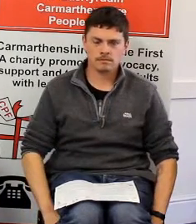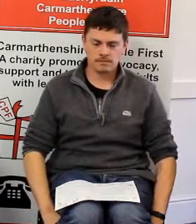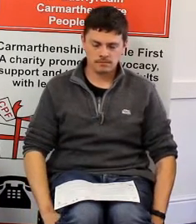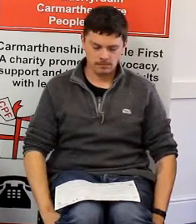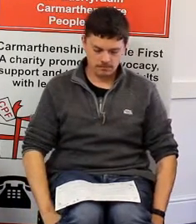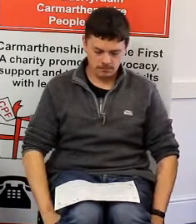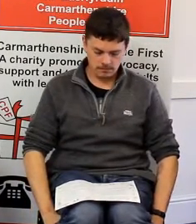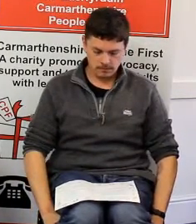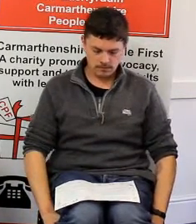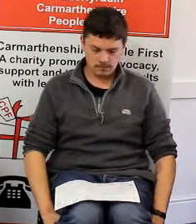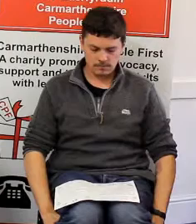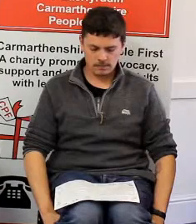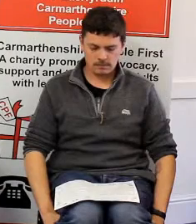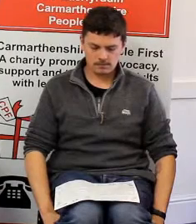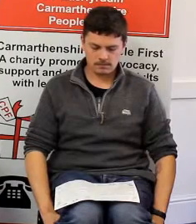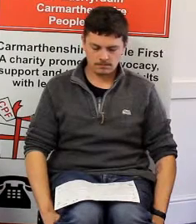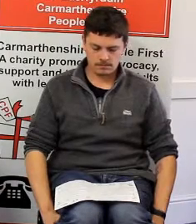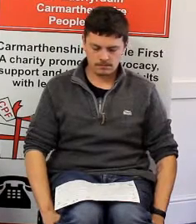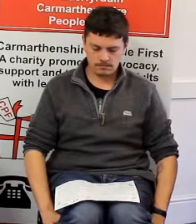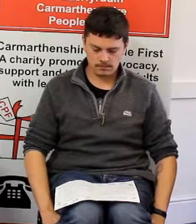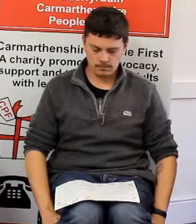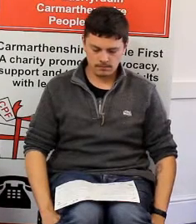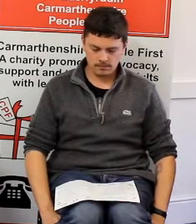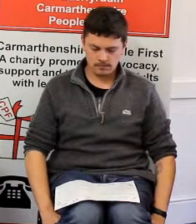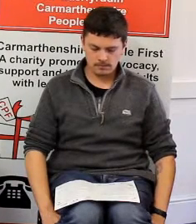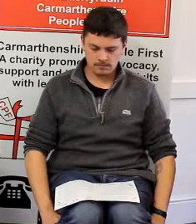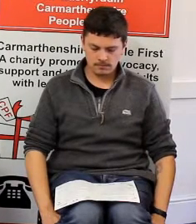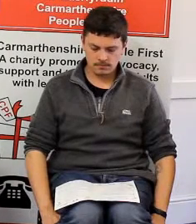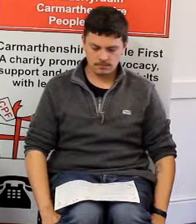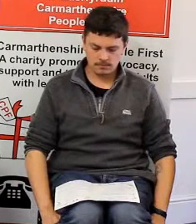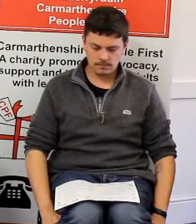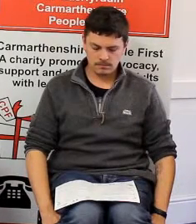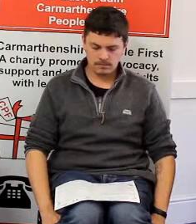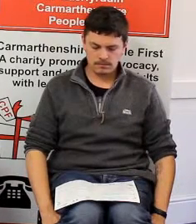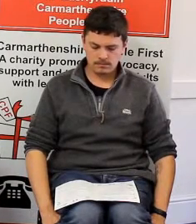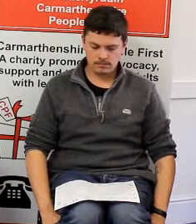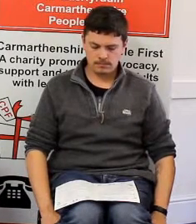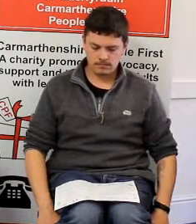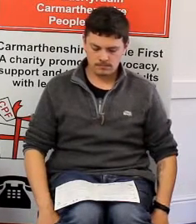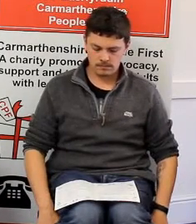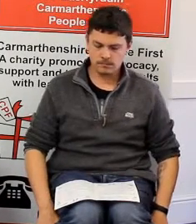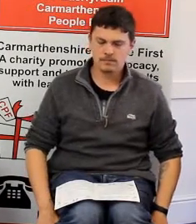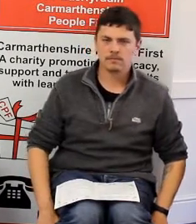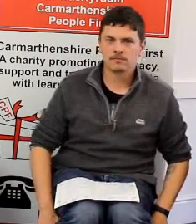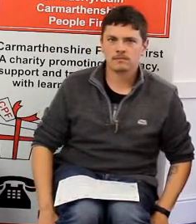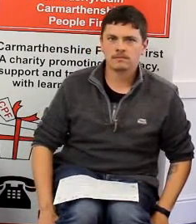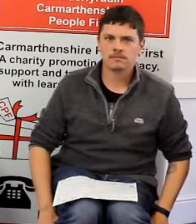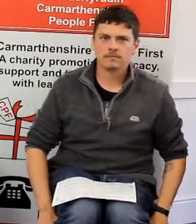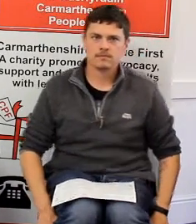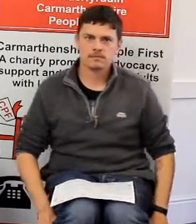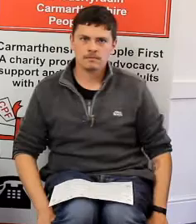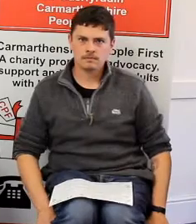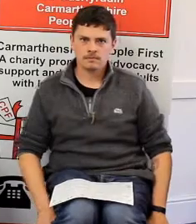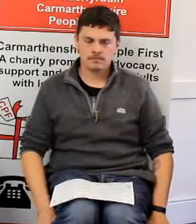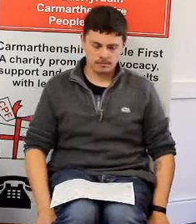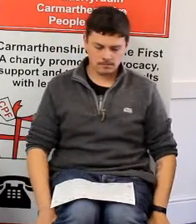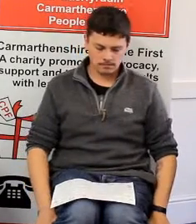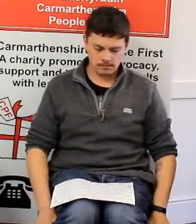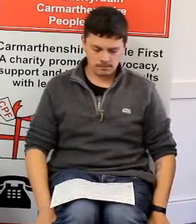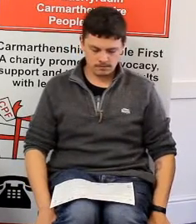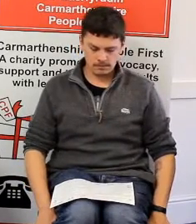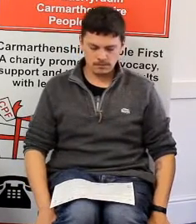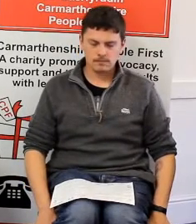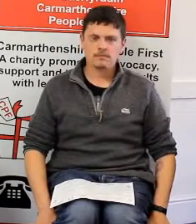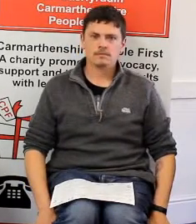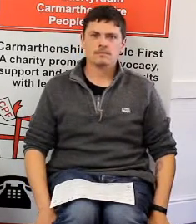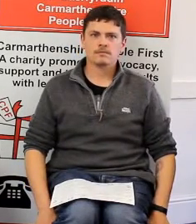cyfnod trwy gynllunio a datblygu'r gwasanaethau y maent yn ei derbyn. Rydyn